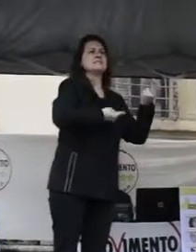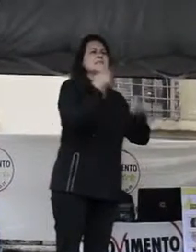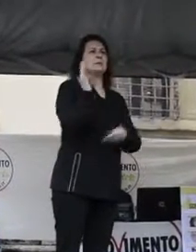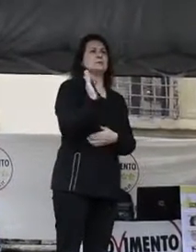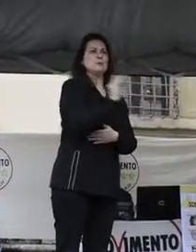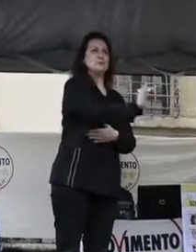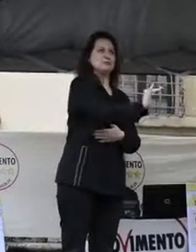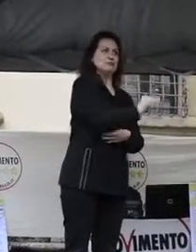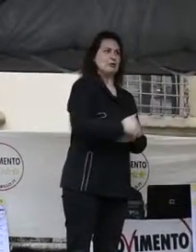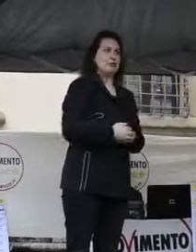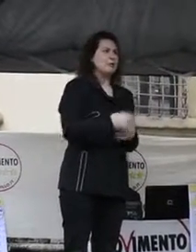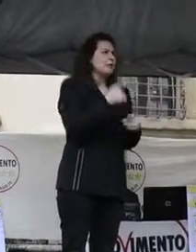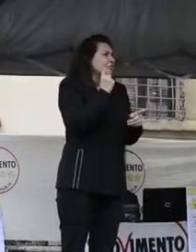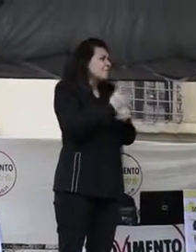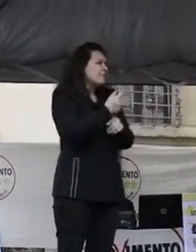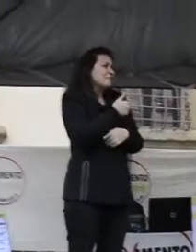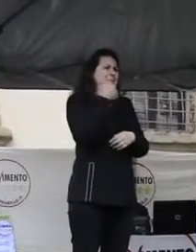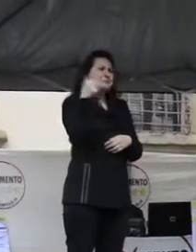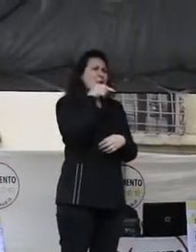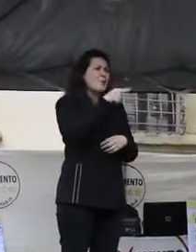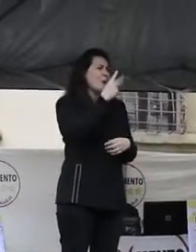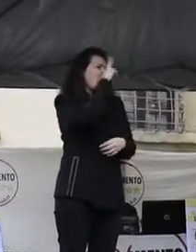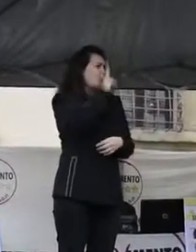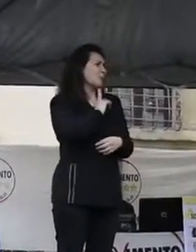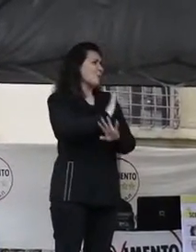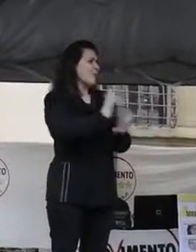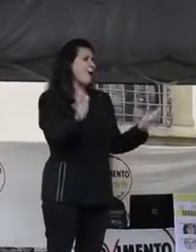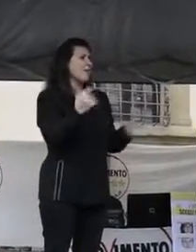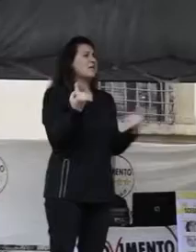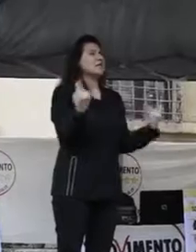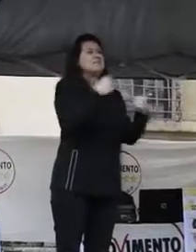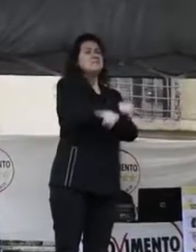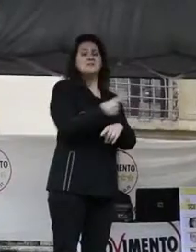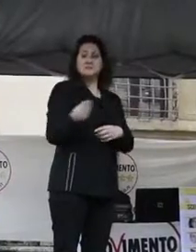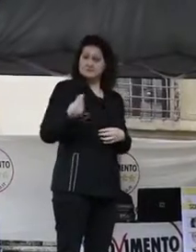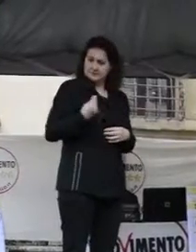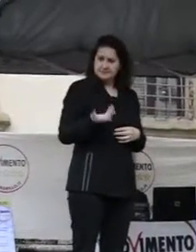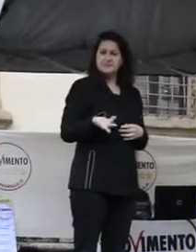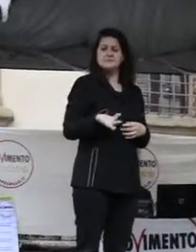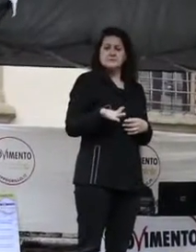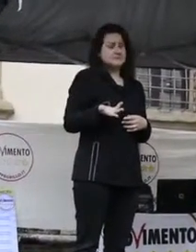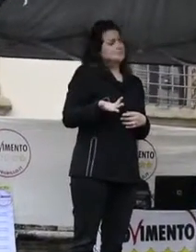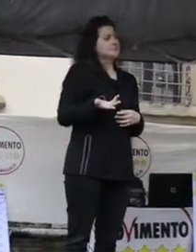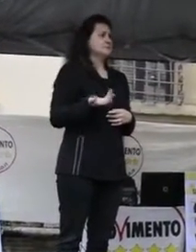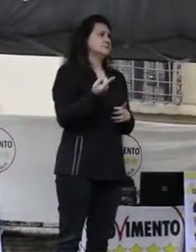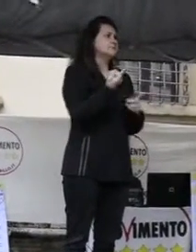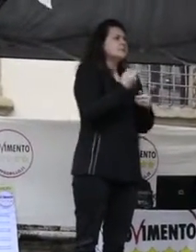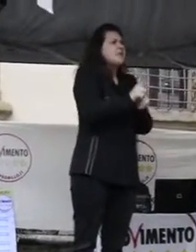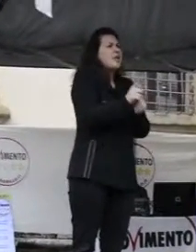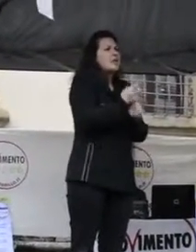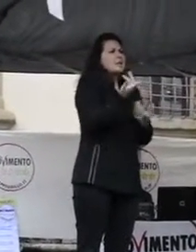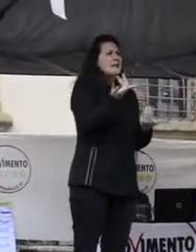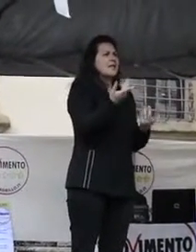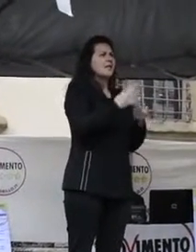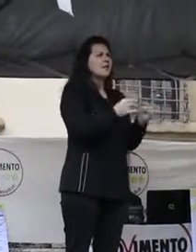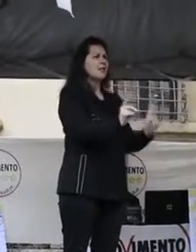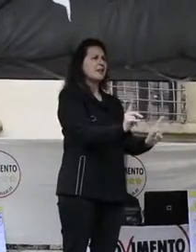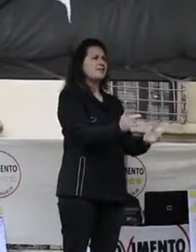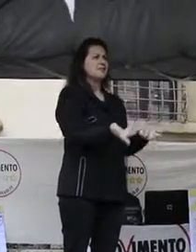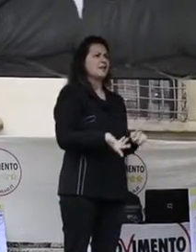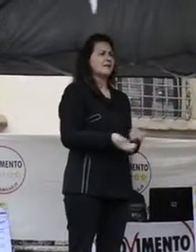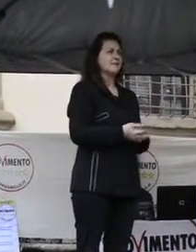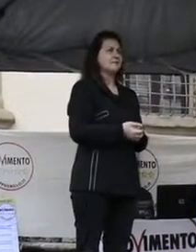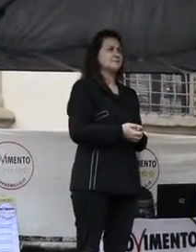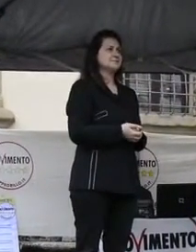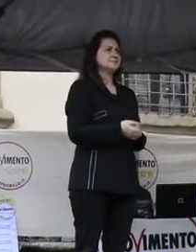Sarebbe semplicemente questo il loro ruolo. No, invece non si limitano a questo, anzi non lo fanno affatto, si occupano